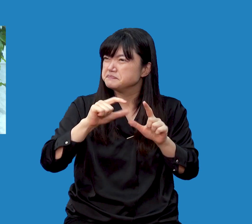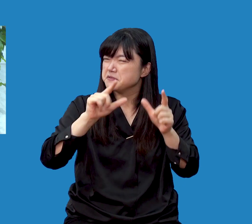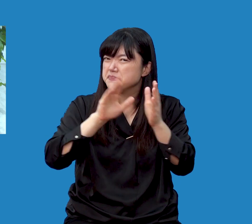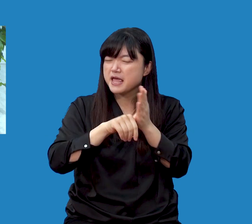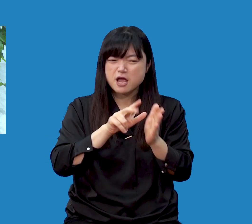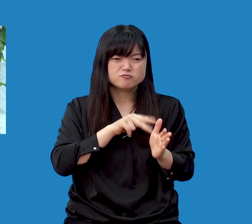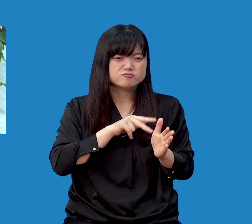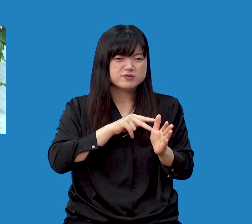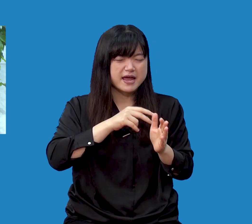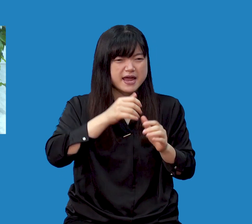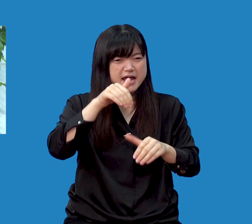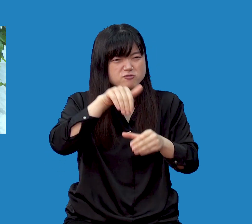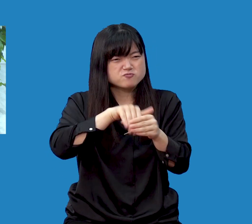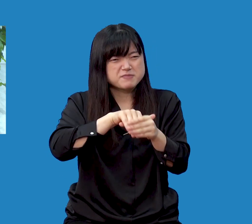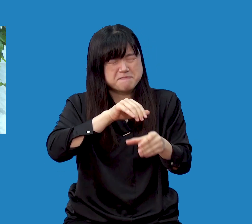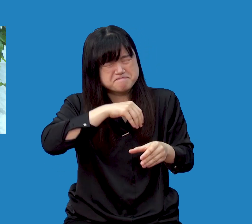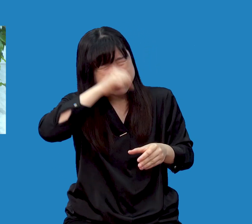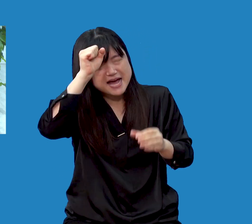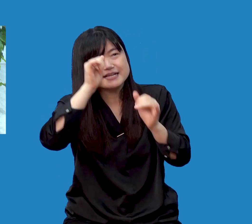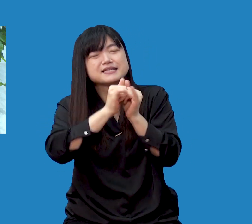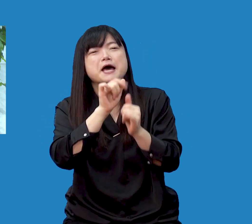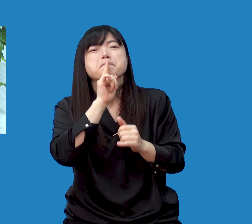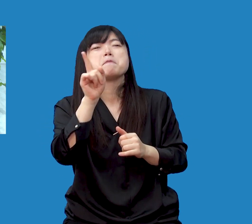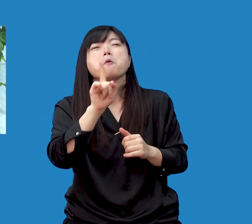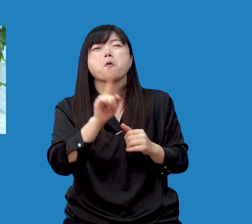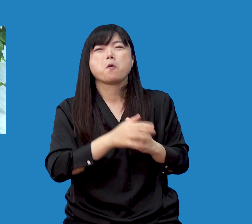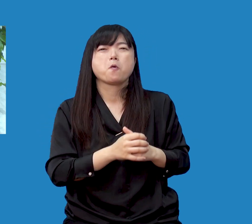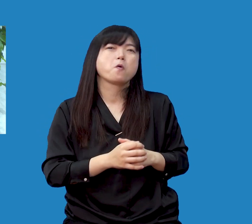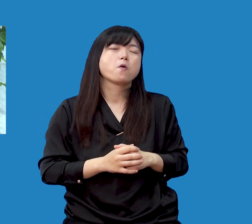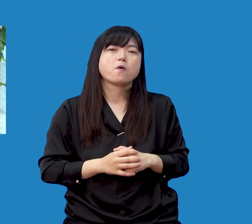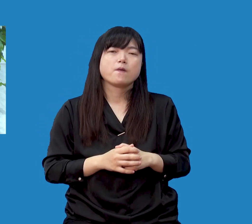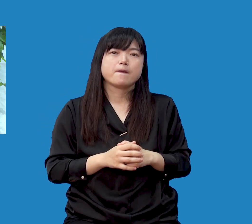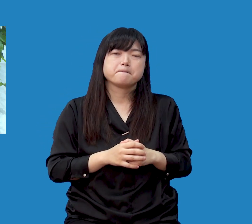국회의원이 된 한 경제인이 있었는데 이분이